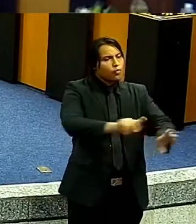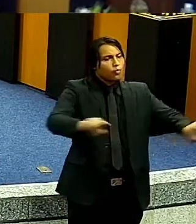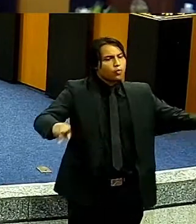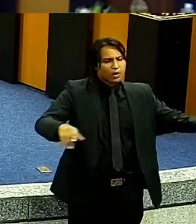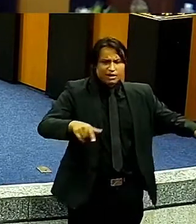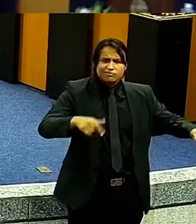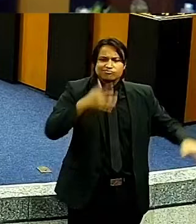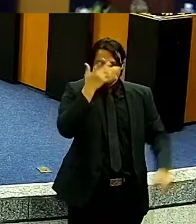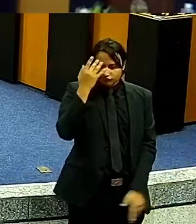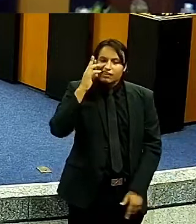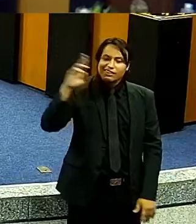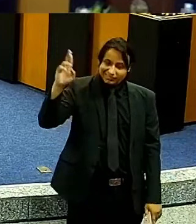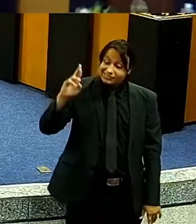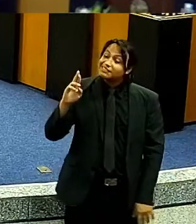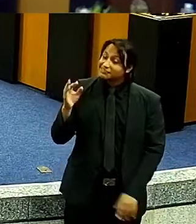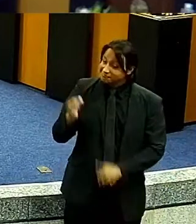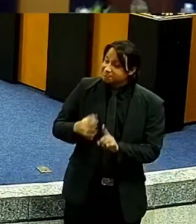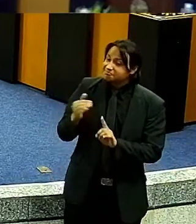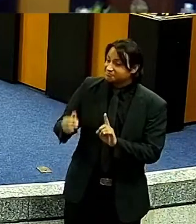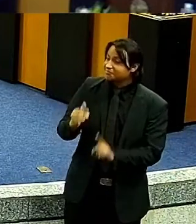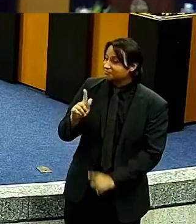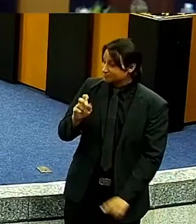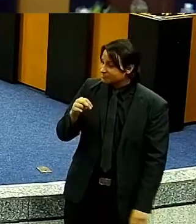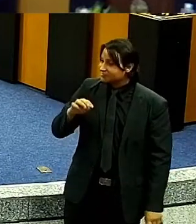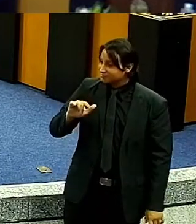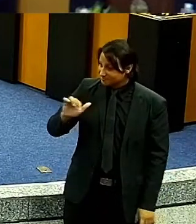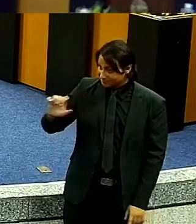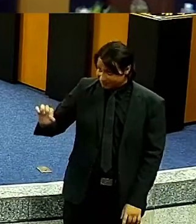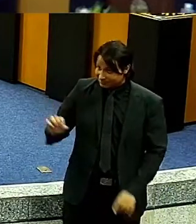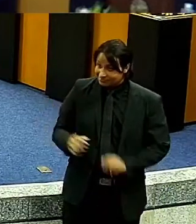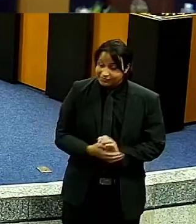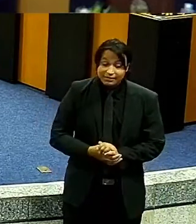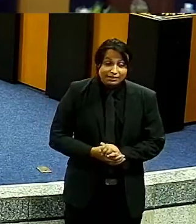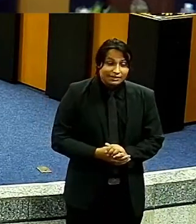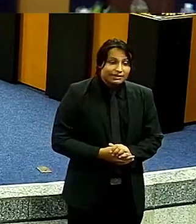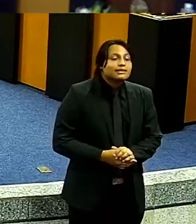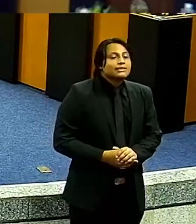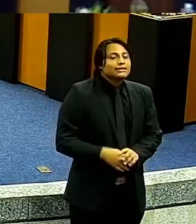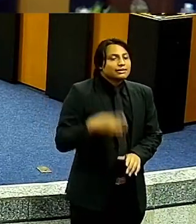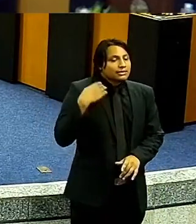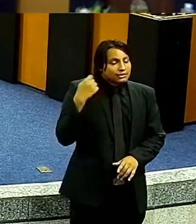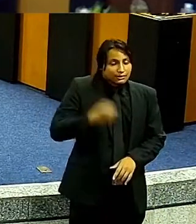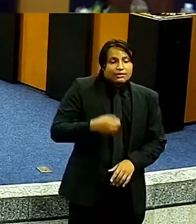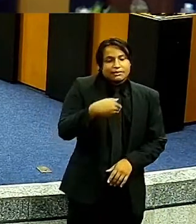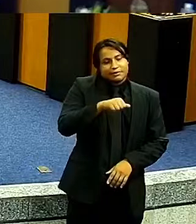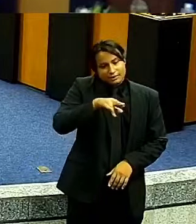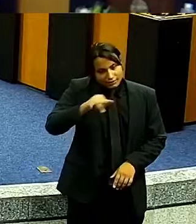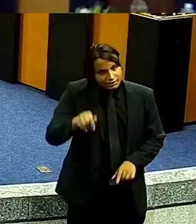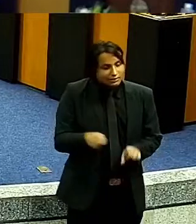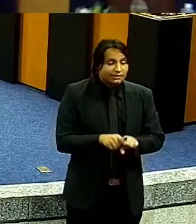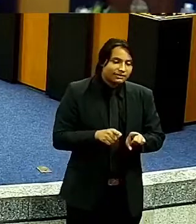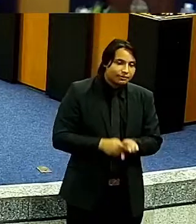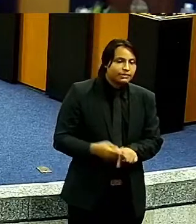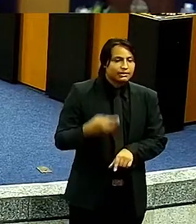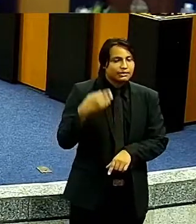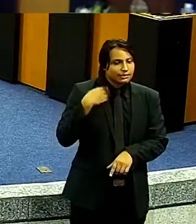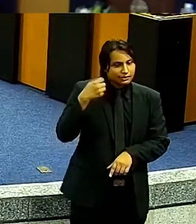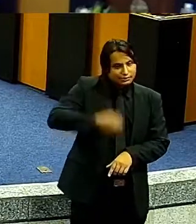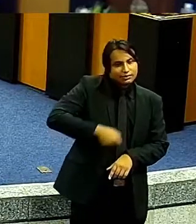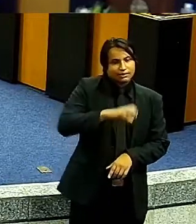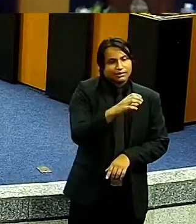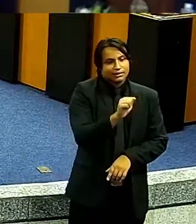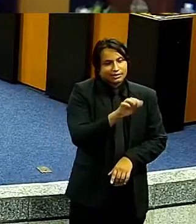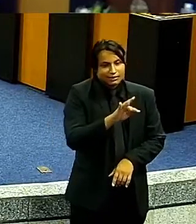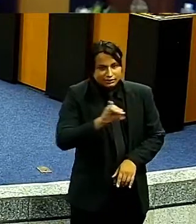Desembargador Gonçalo da juíza Maria José França Ribeiro da juíza Cátia Coelho